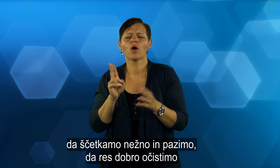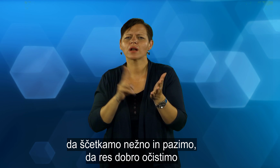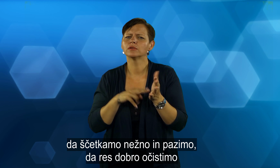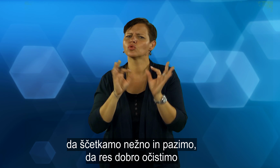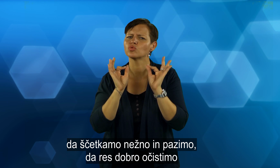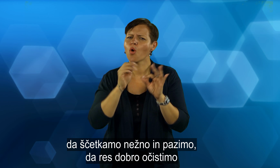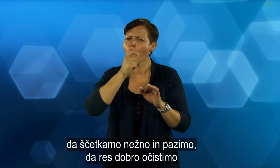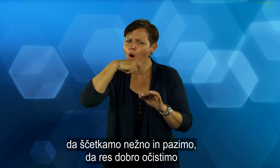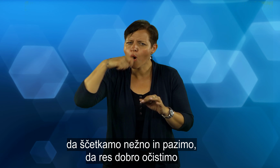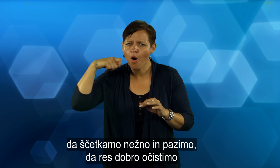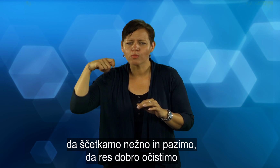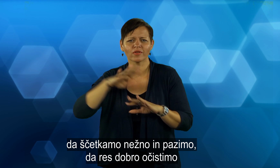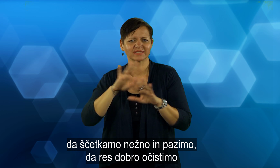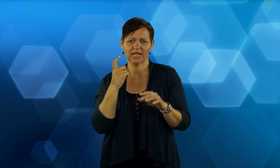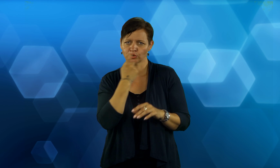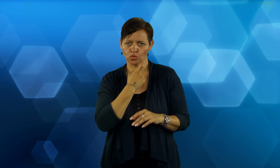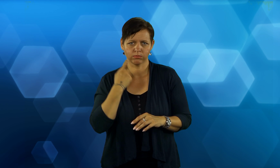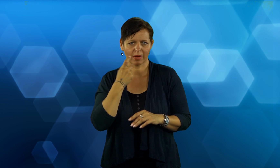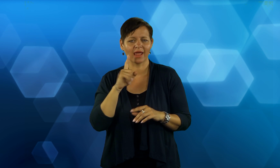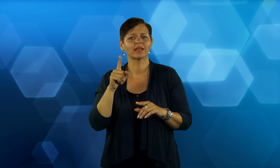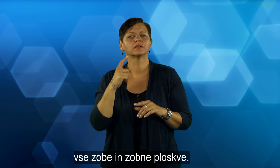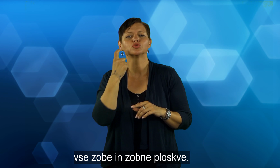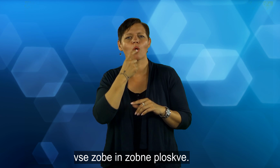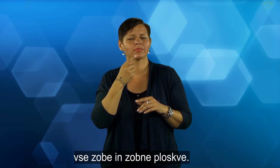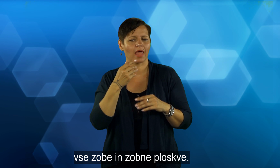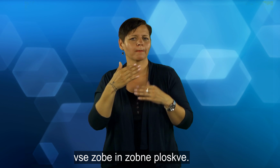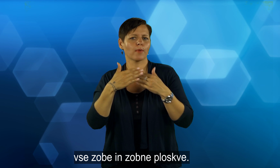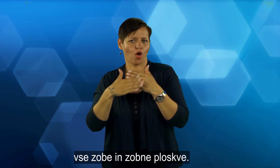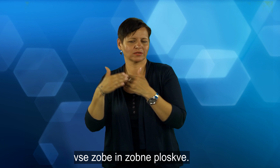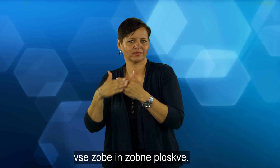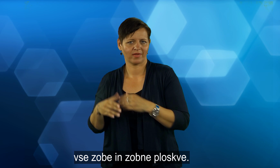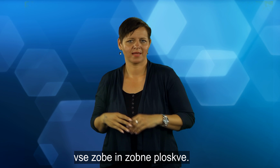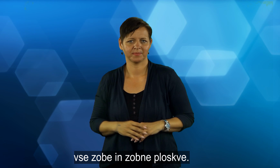da res dobro očistimo vse zobe in zobne ploskve.